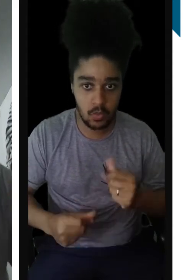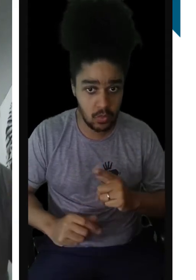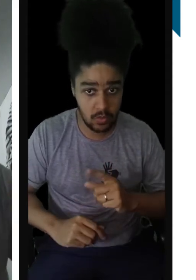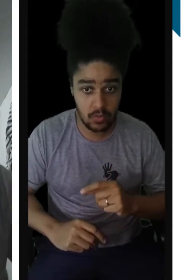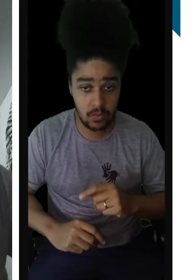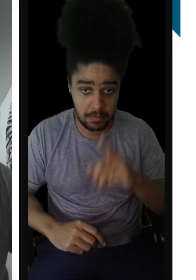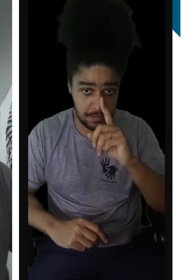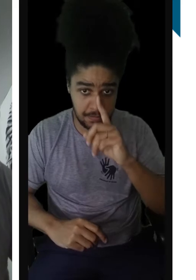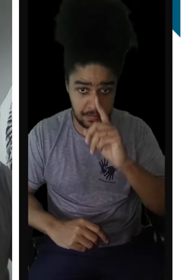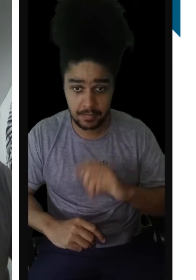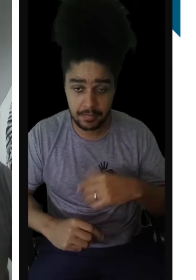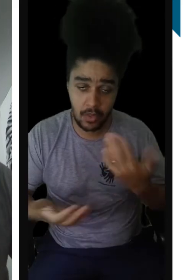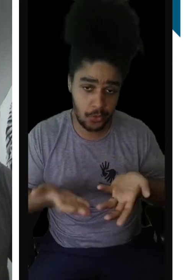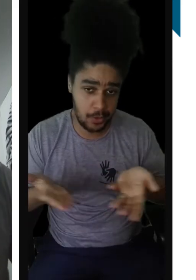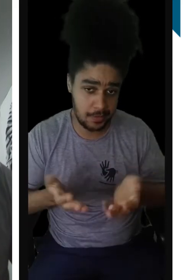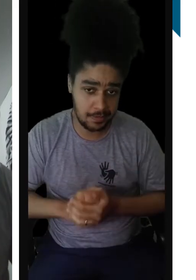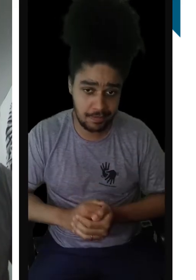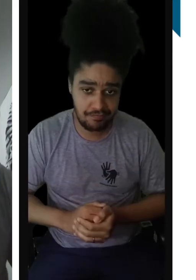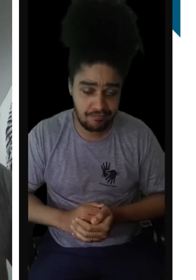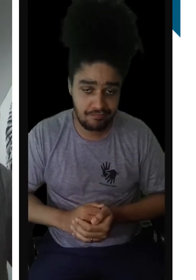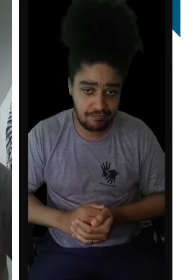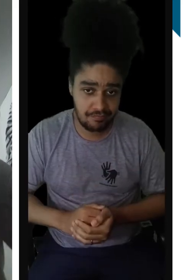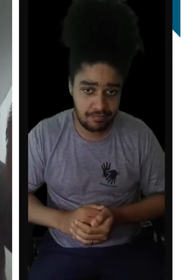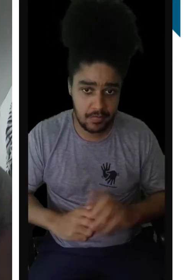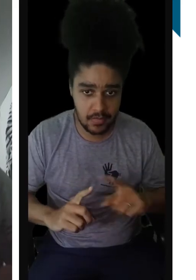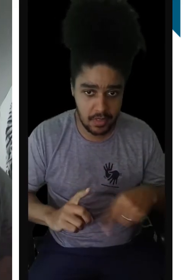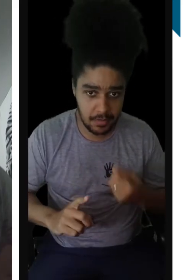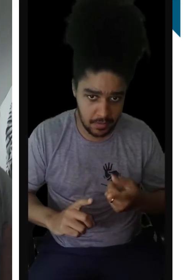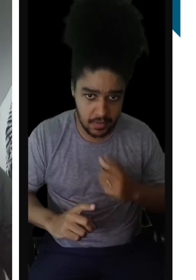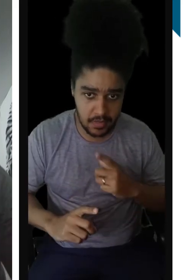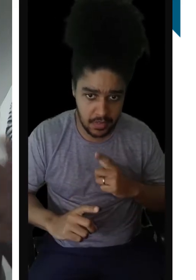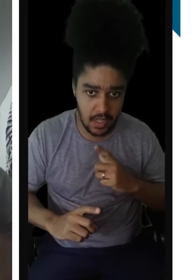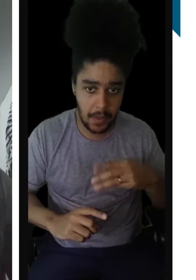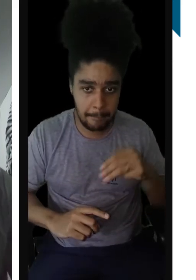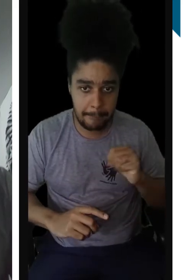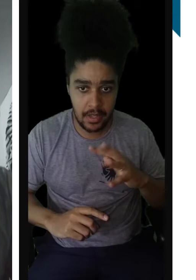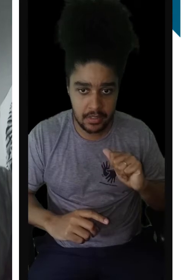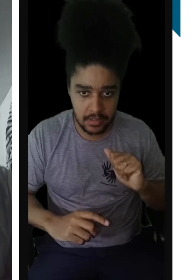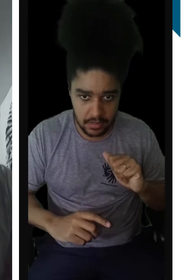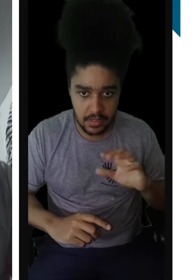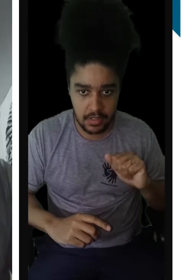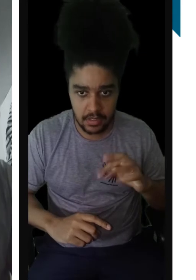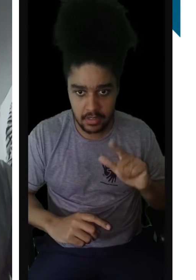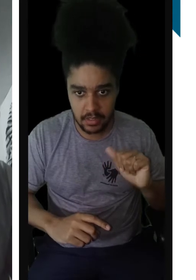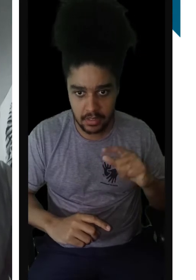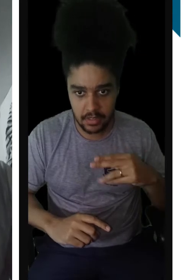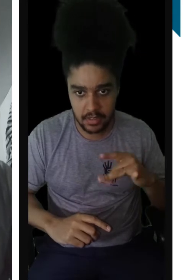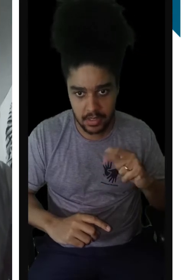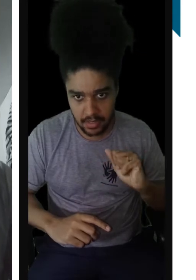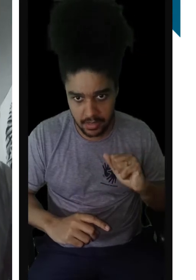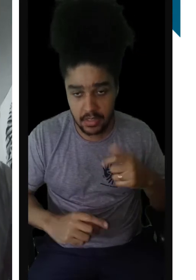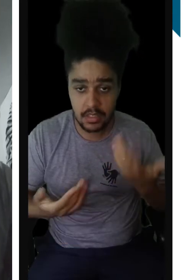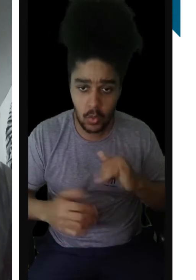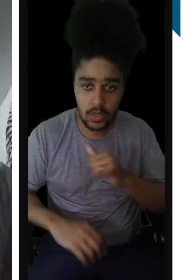grande ameaça atualmente, e logo depois dos mangues e restingas você tem a Mata Atlântica. Então essas